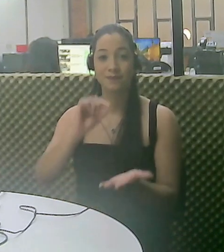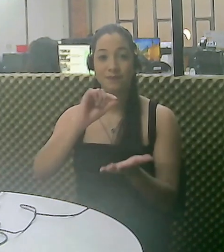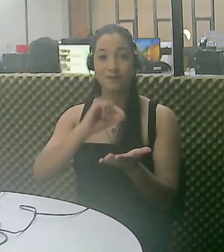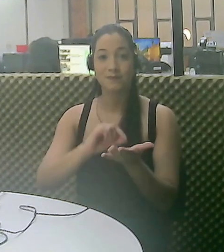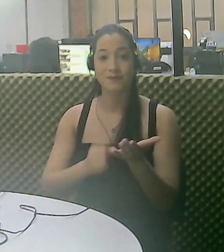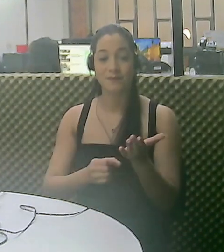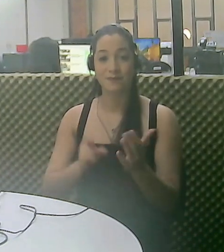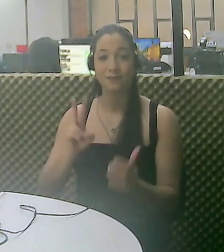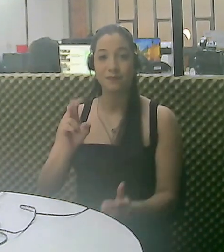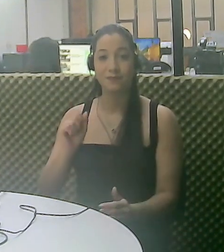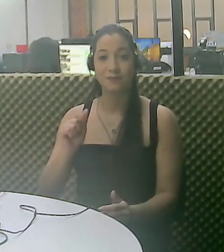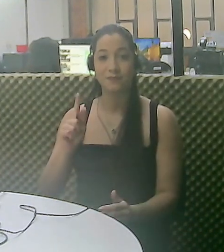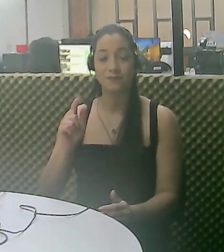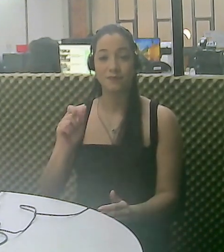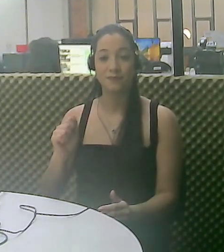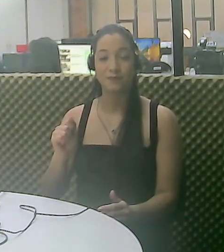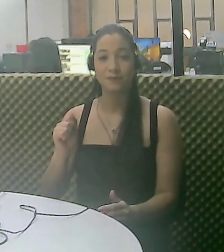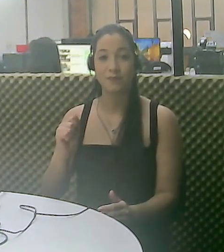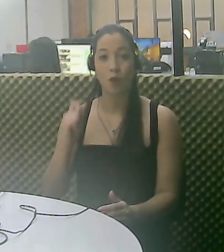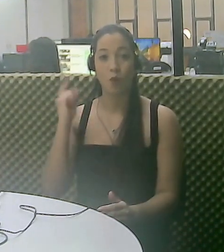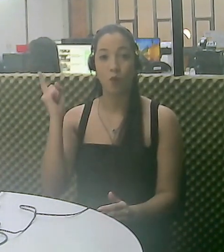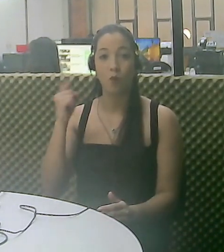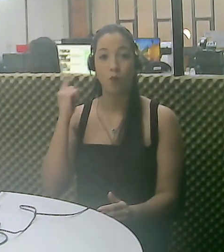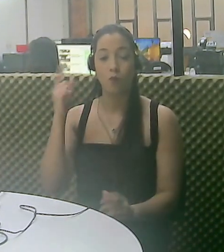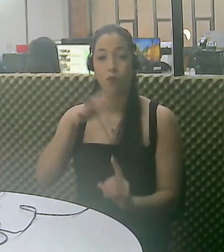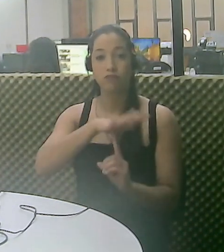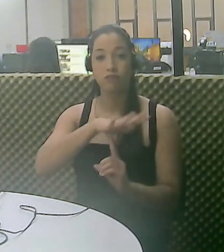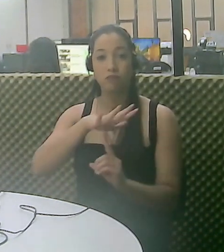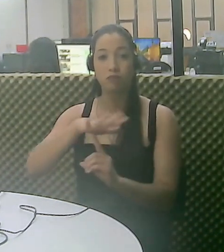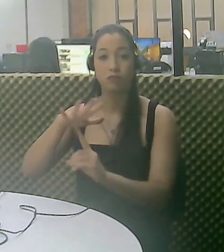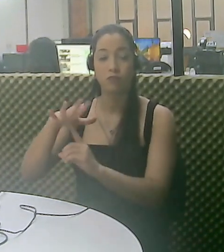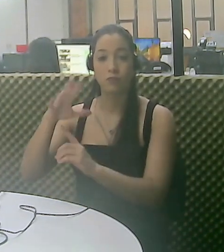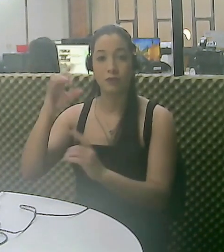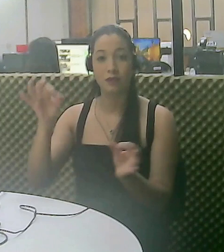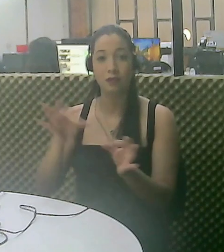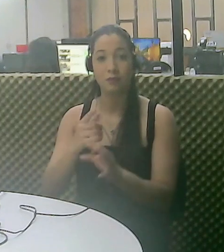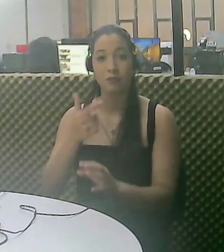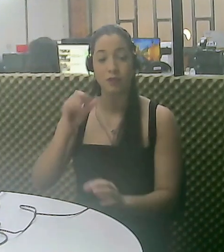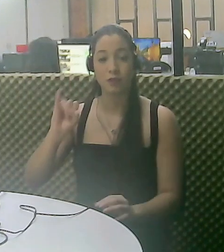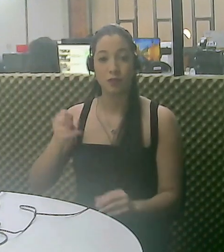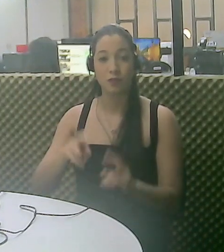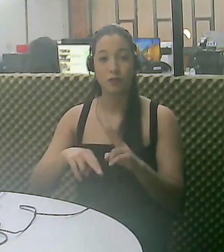Inscrições para vagas remanescentes do ambulódromo terminam dia 2 de junho.